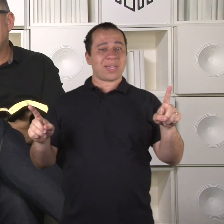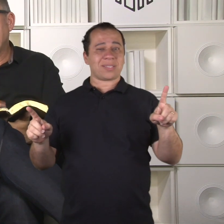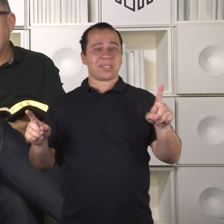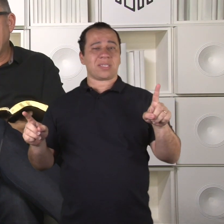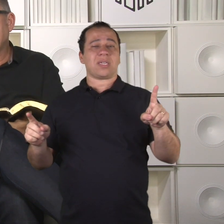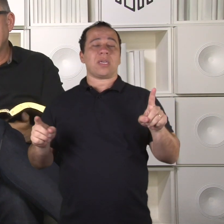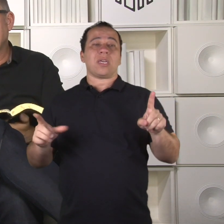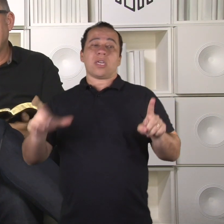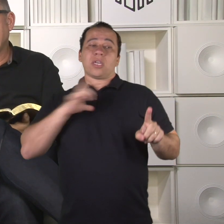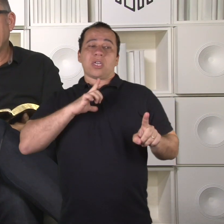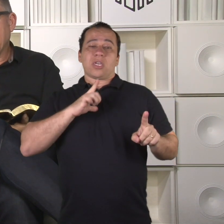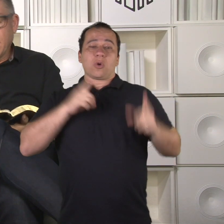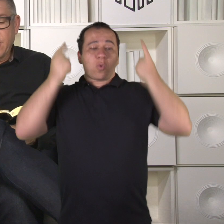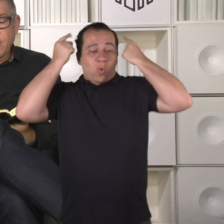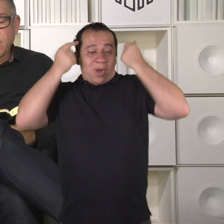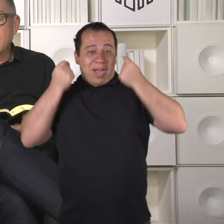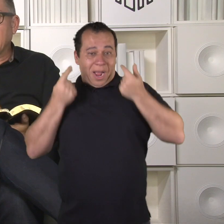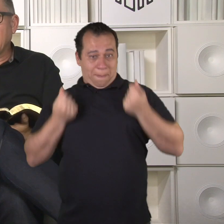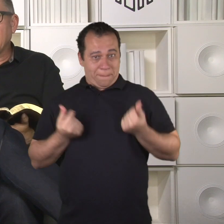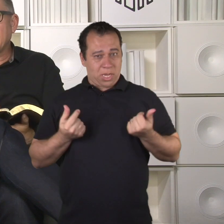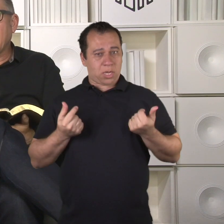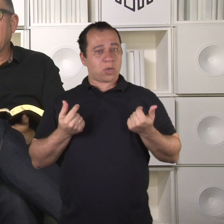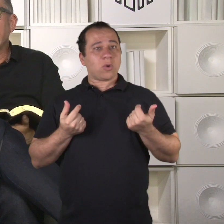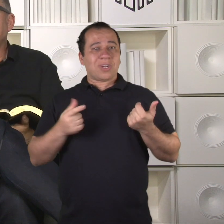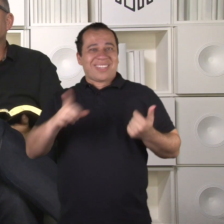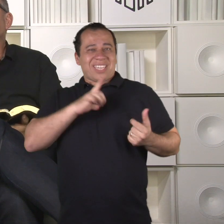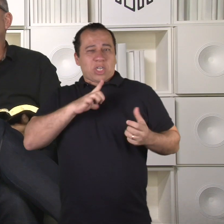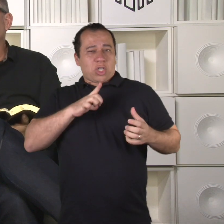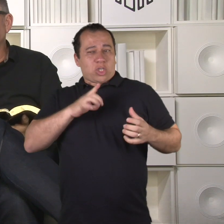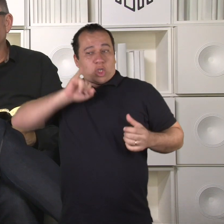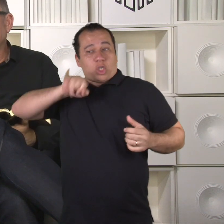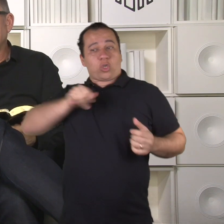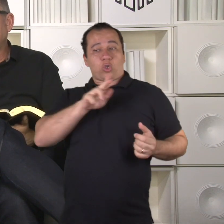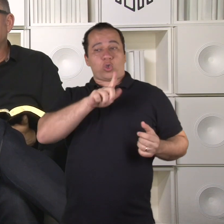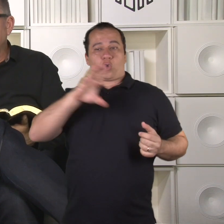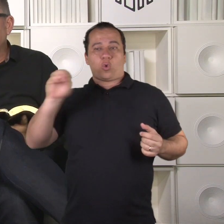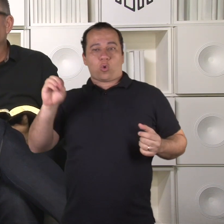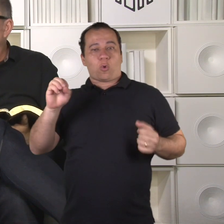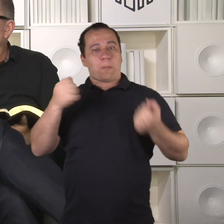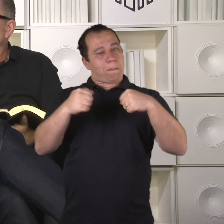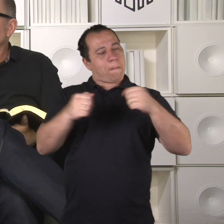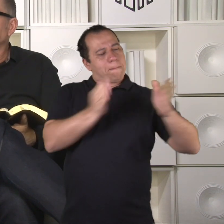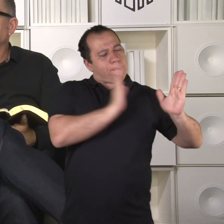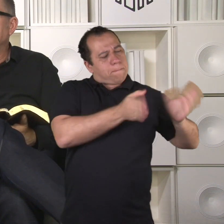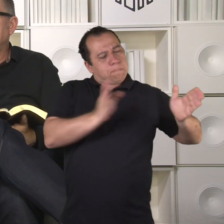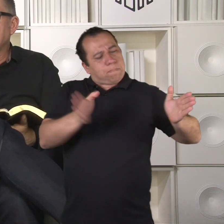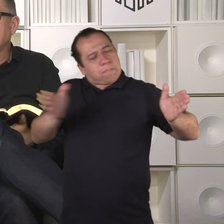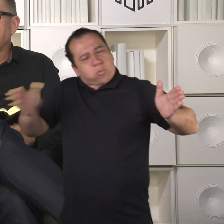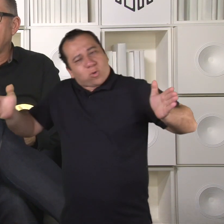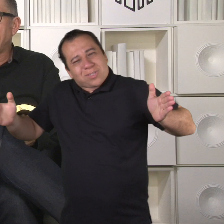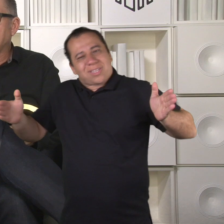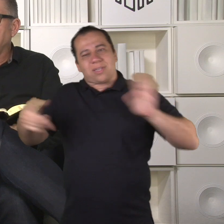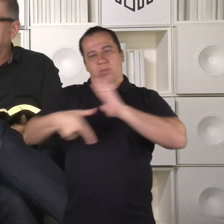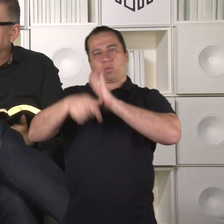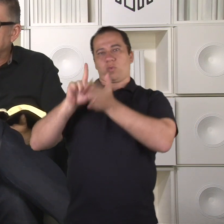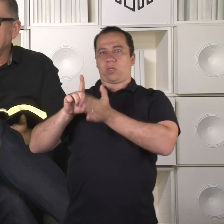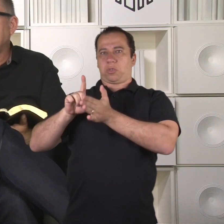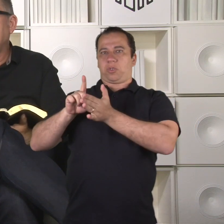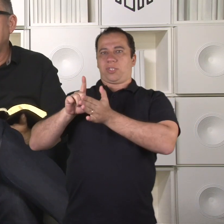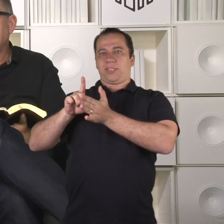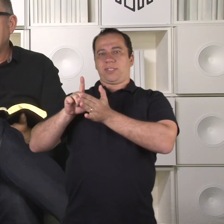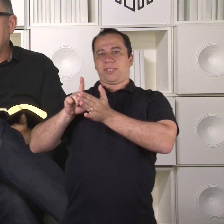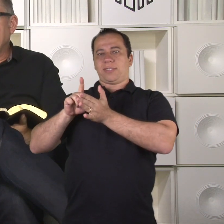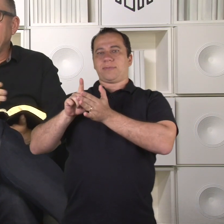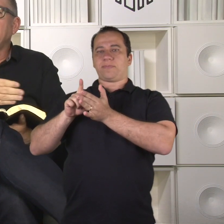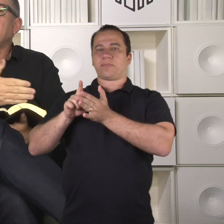processo muito delicado em Israel. E Jesus aqui ele está reivindicando que ele tem um jugo, ele tem a sua própria compreensão